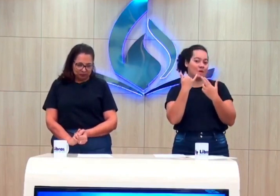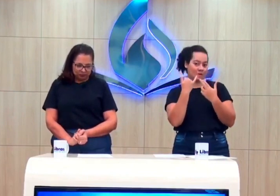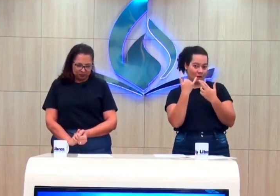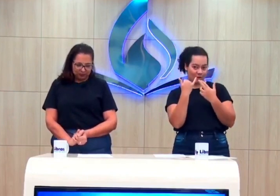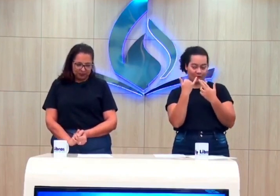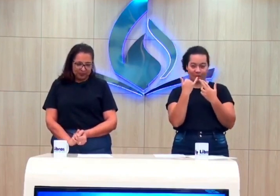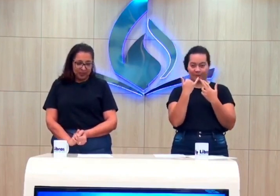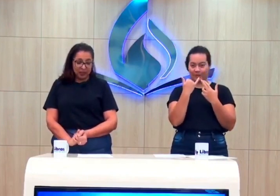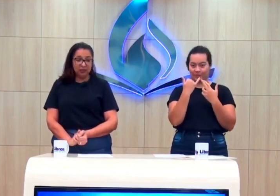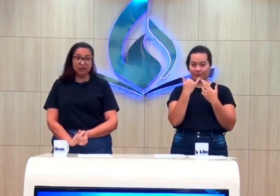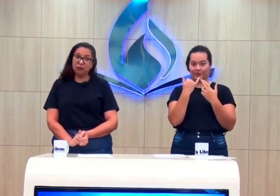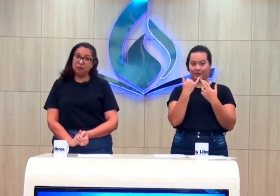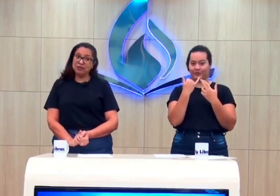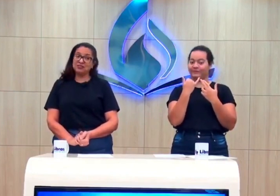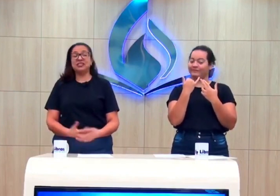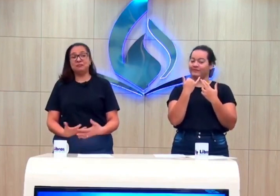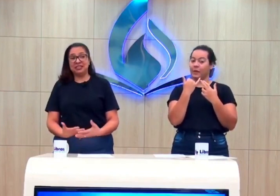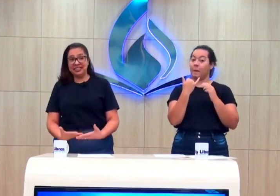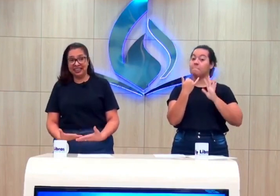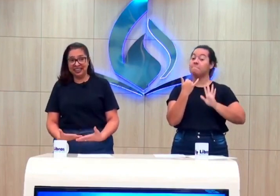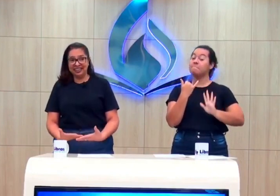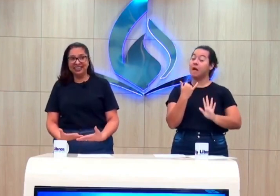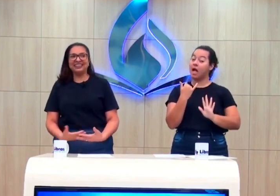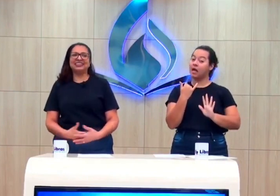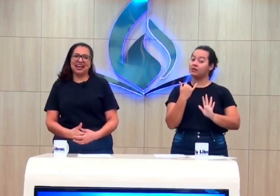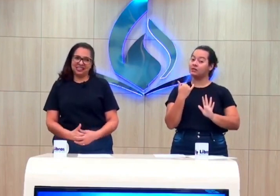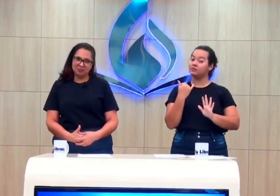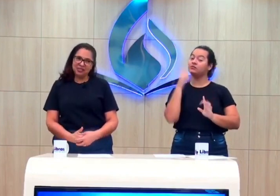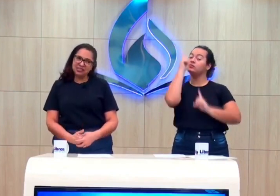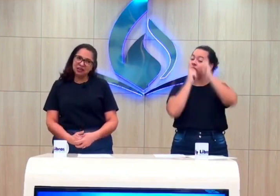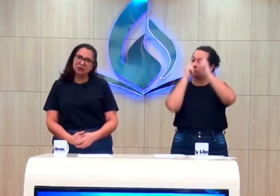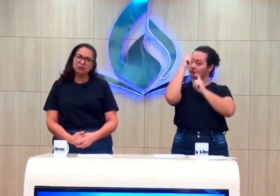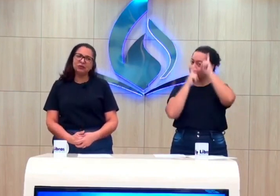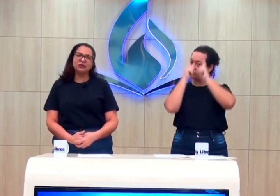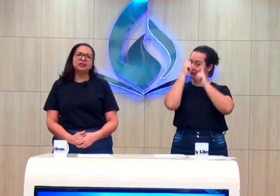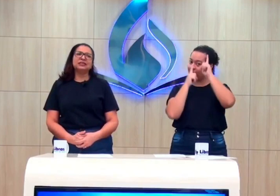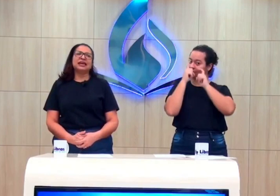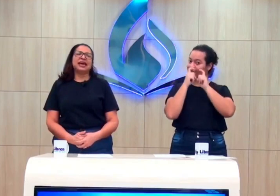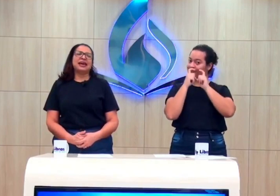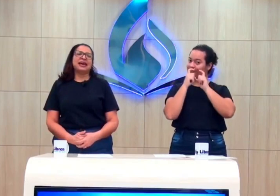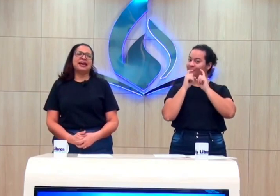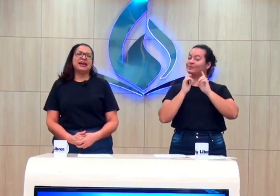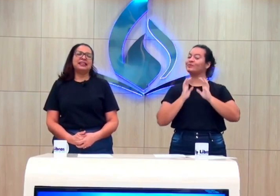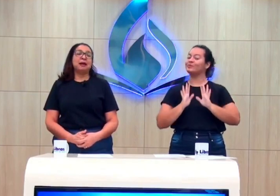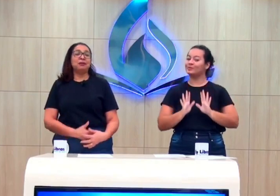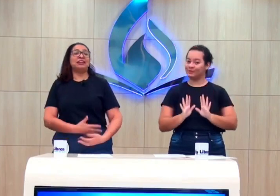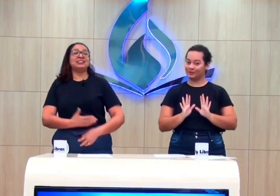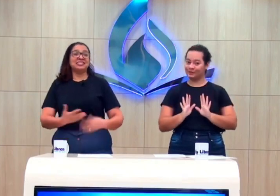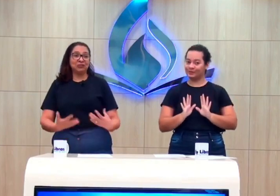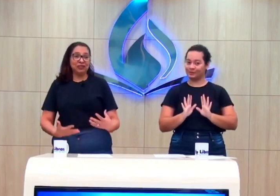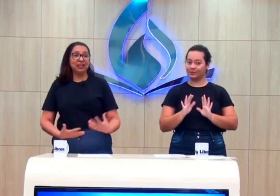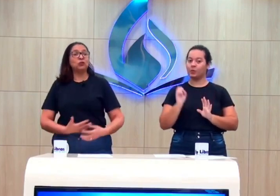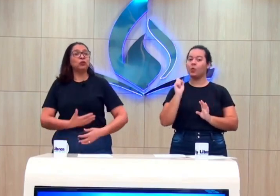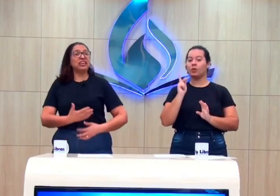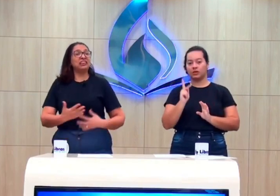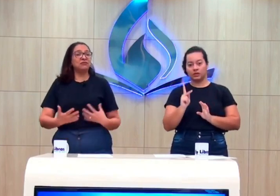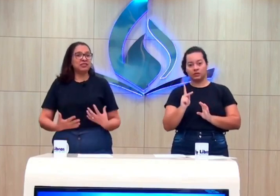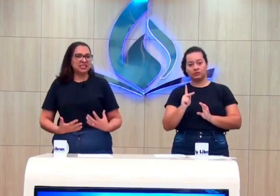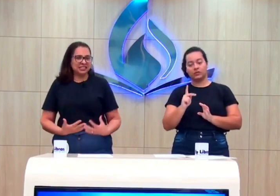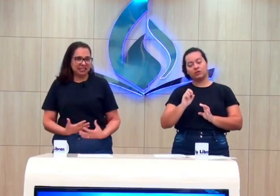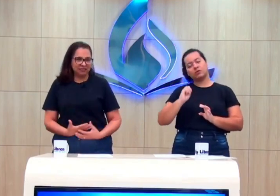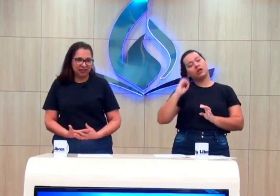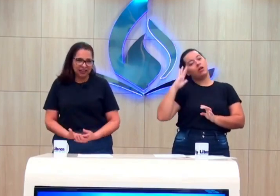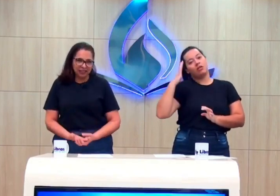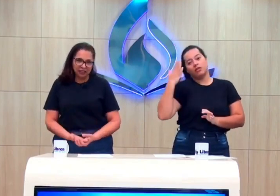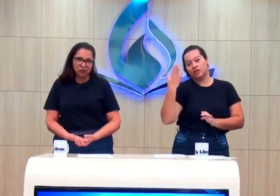mão? Então, mas vai depender da expressão, da aplicação, né? Do que